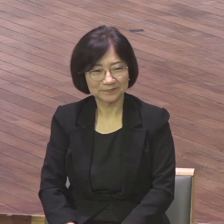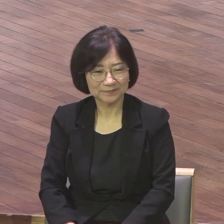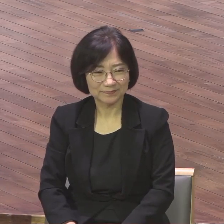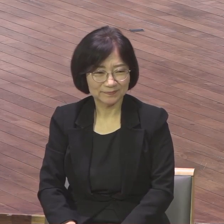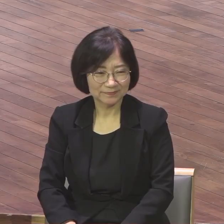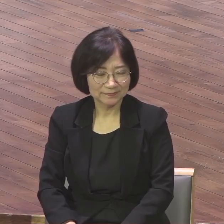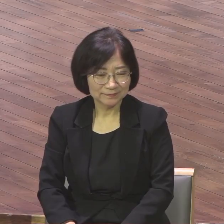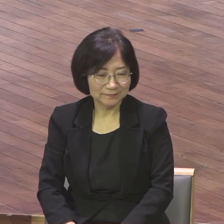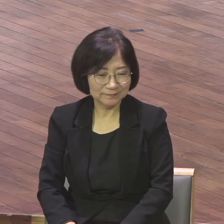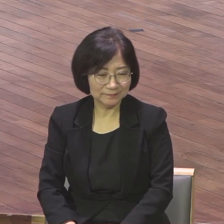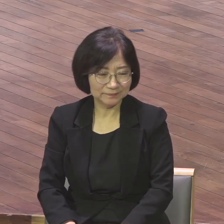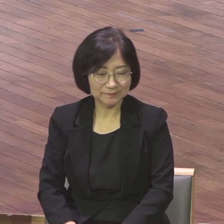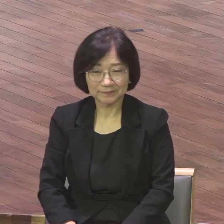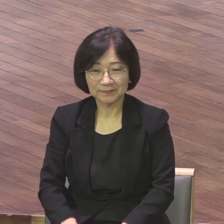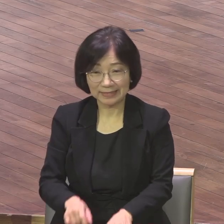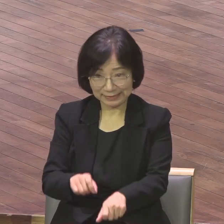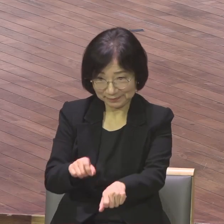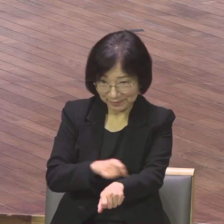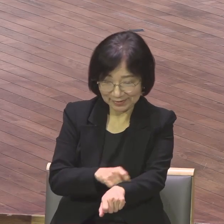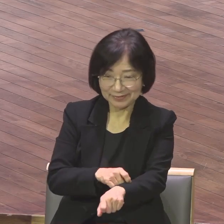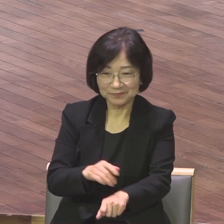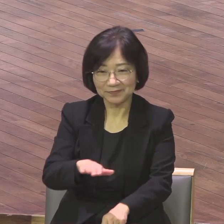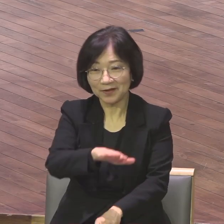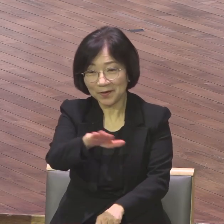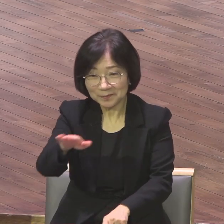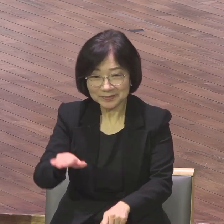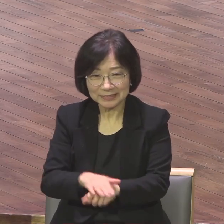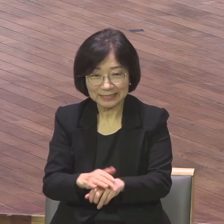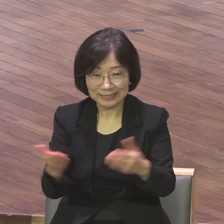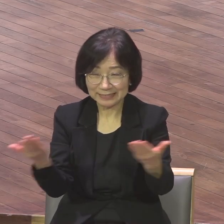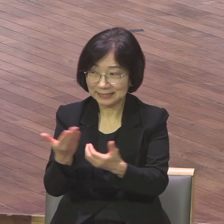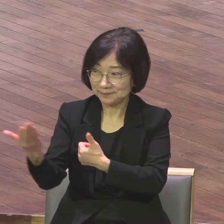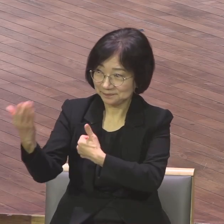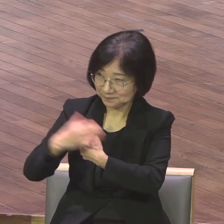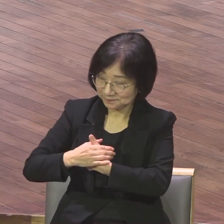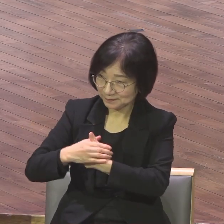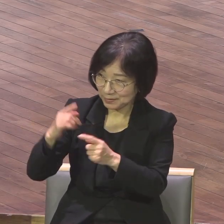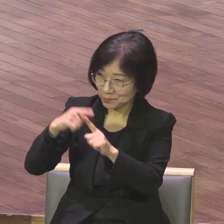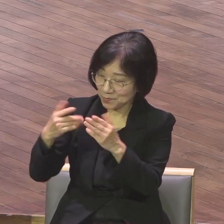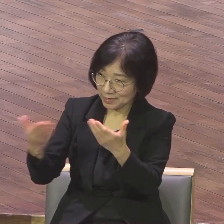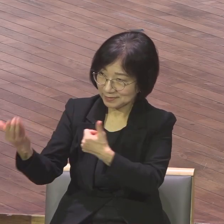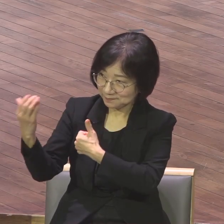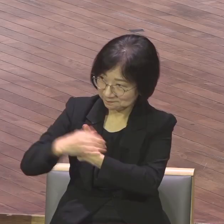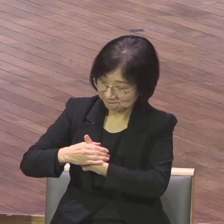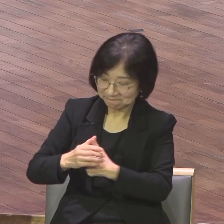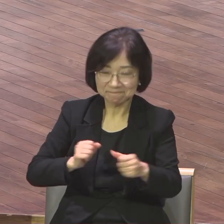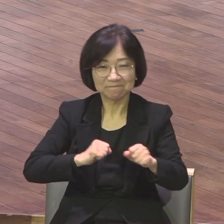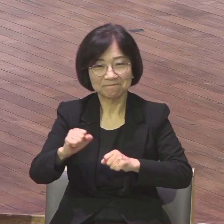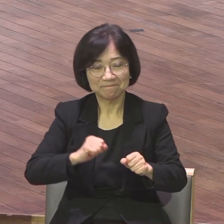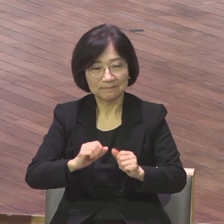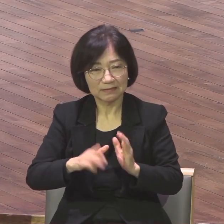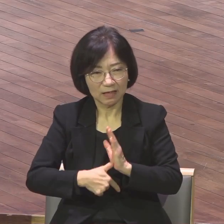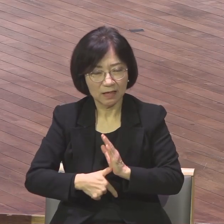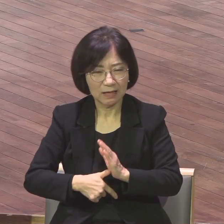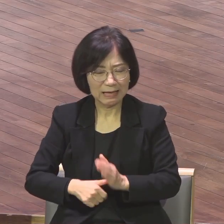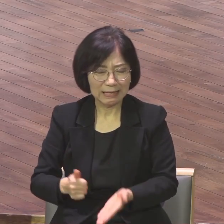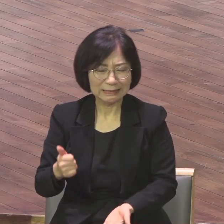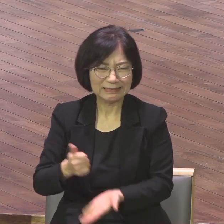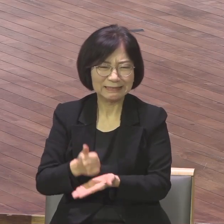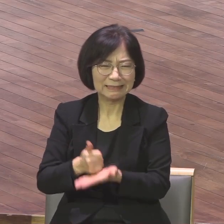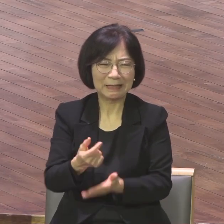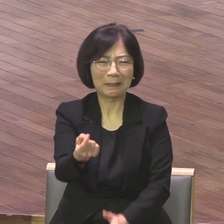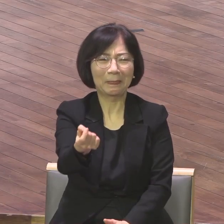것이요, 사역을 여러분 사역하시면서 사역을 직분을 맡아 사역하다 보면 솔직히 칭찬보다도